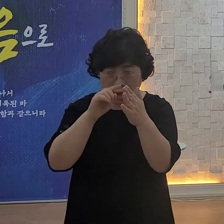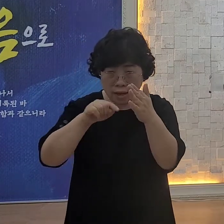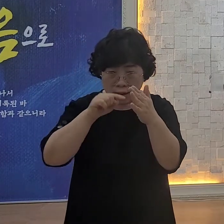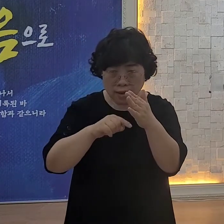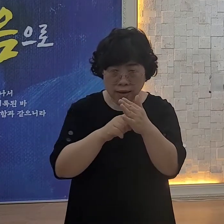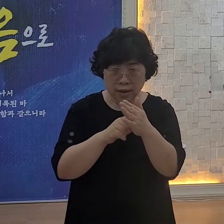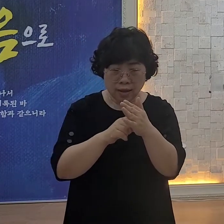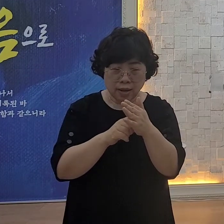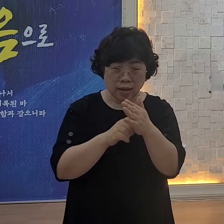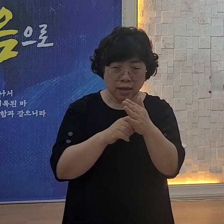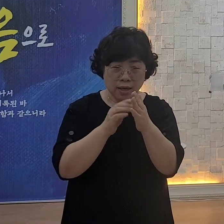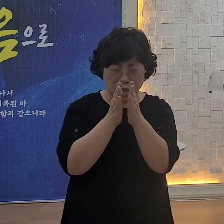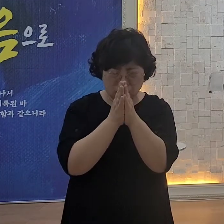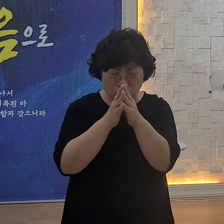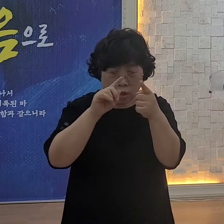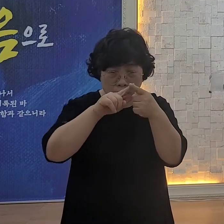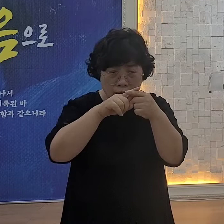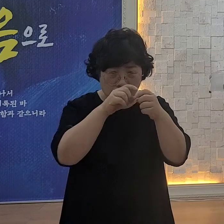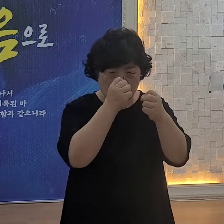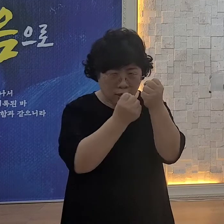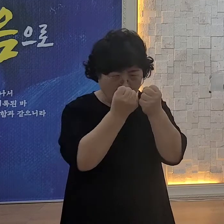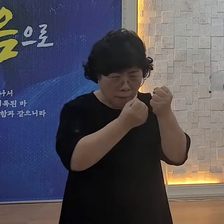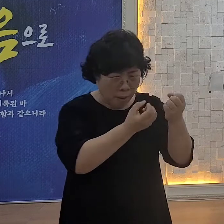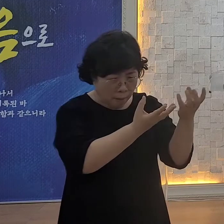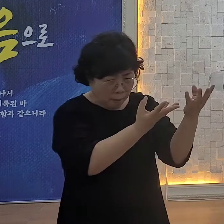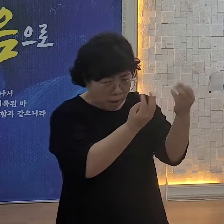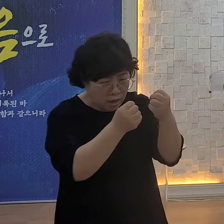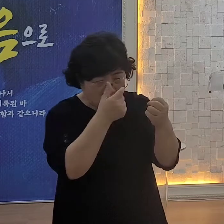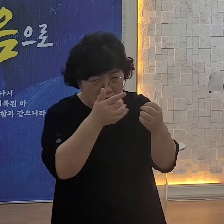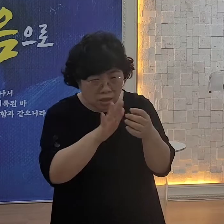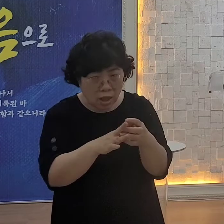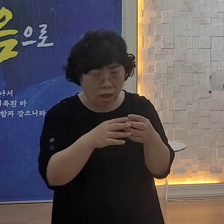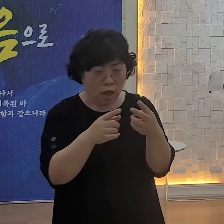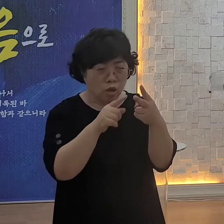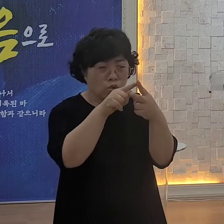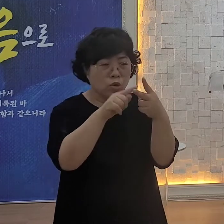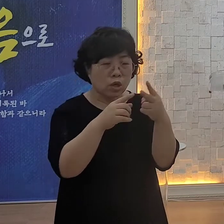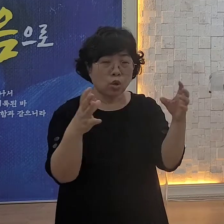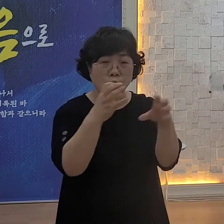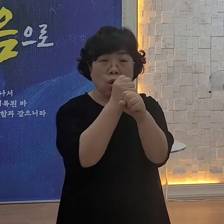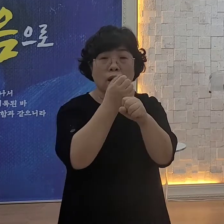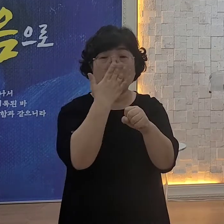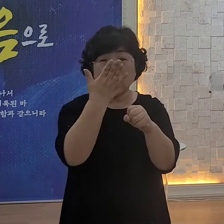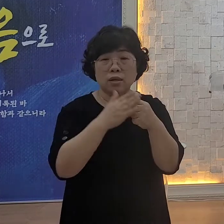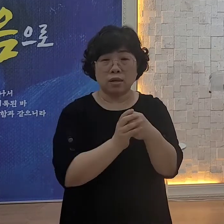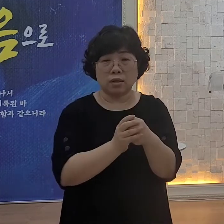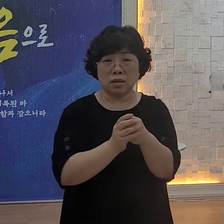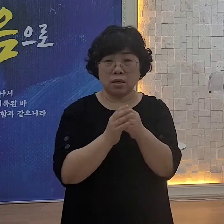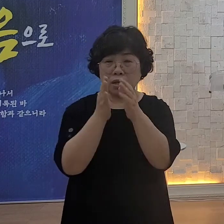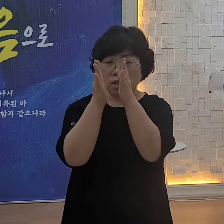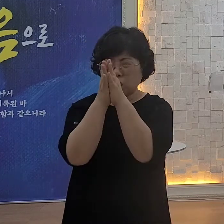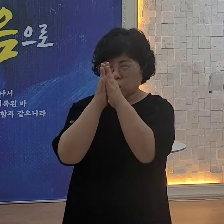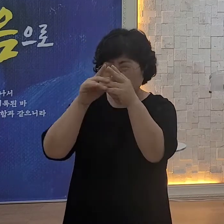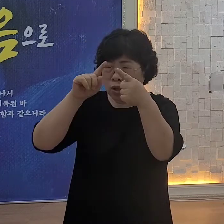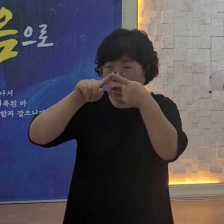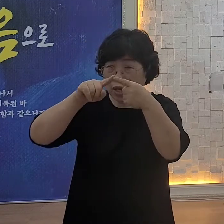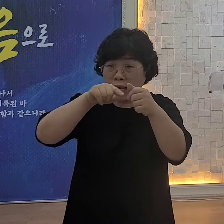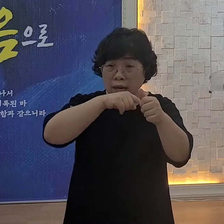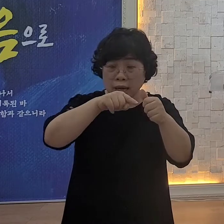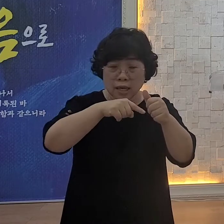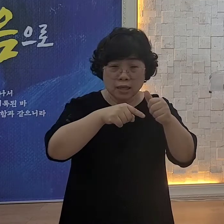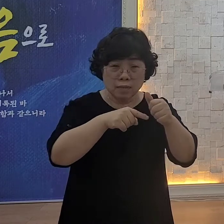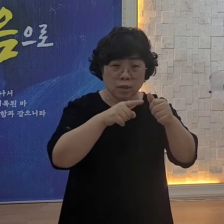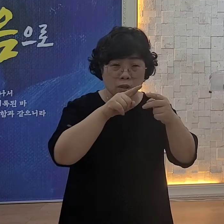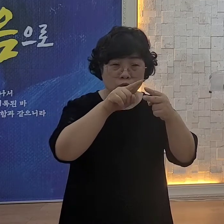성경의 정의가 있지만 딱 요약하면 딱 두 가지다. 이렇게 여러분 기억하시면 됩니다. 자, 이 기도에 대한 많은 가르침